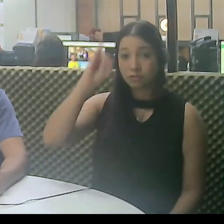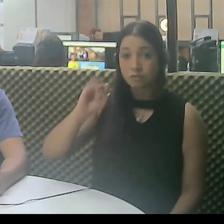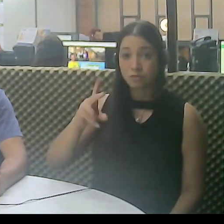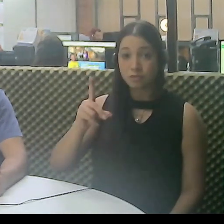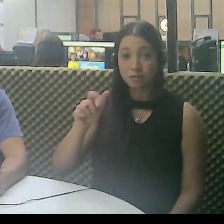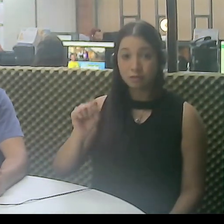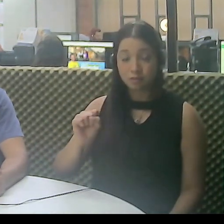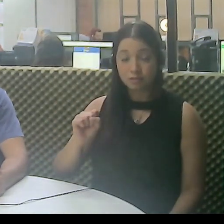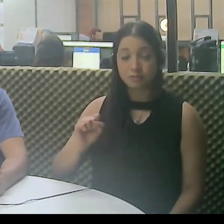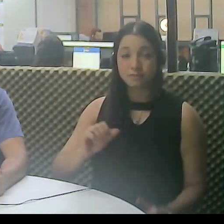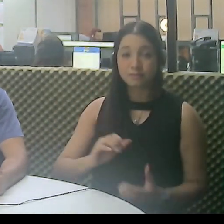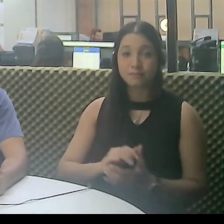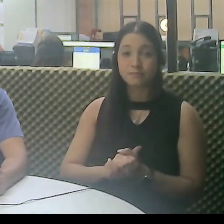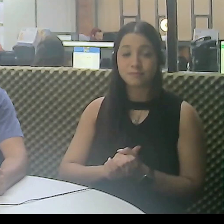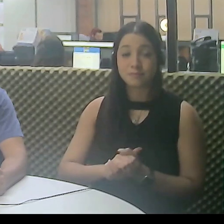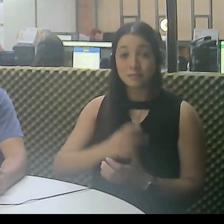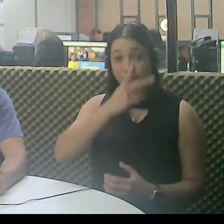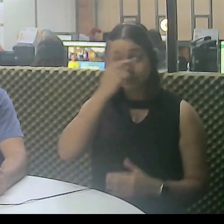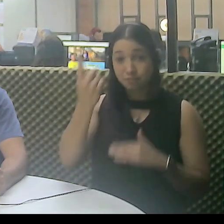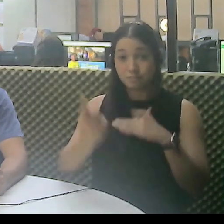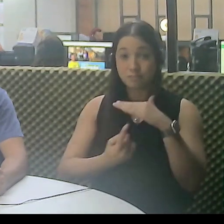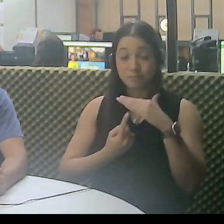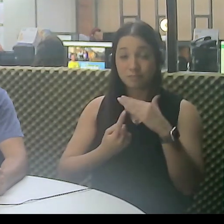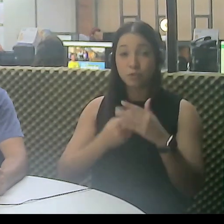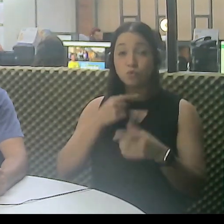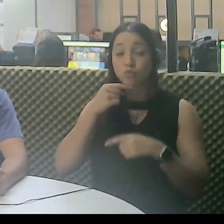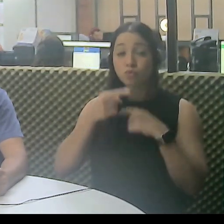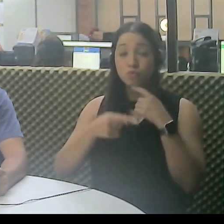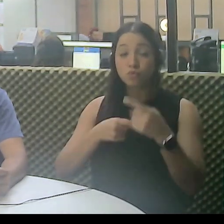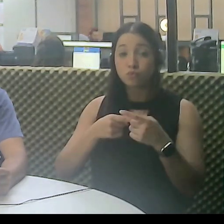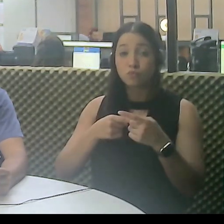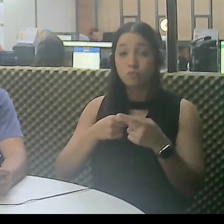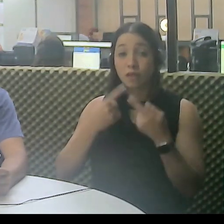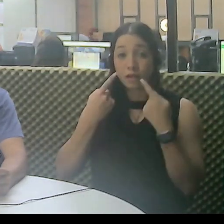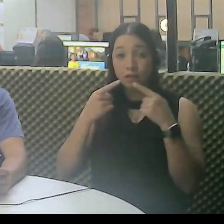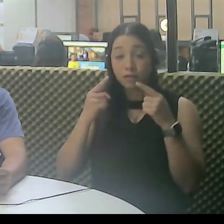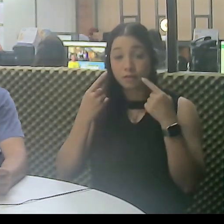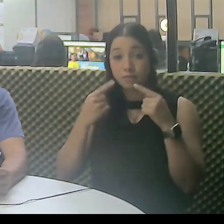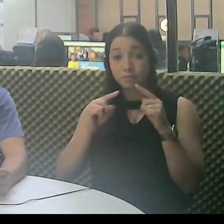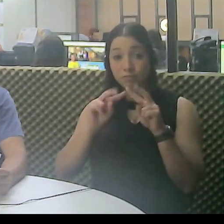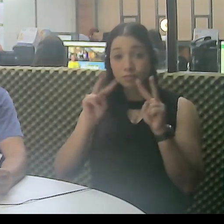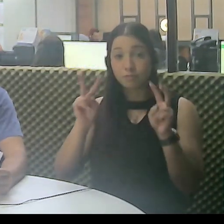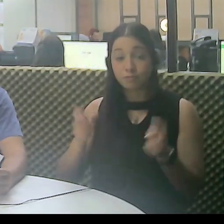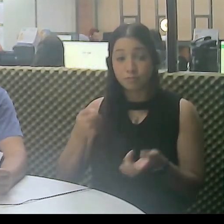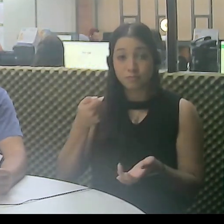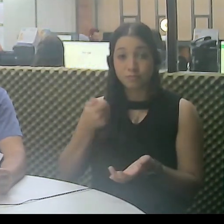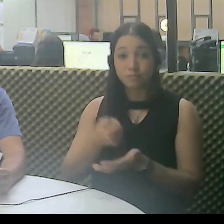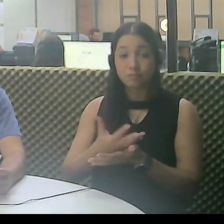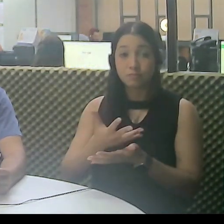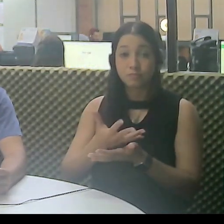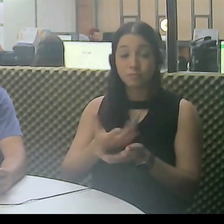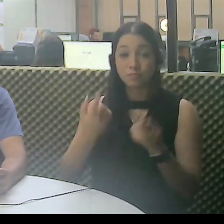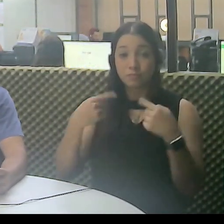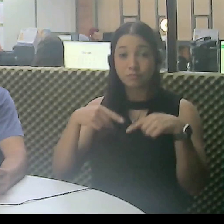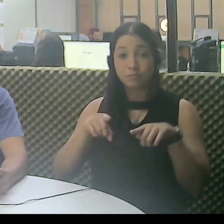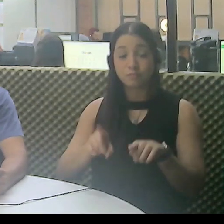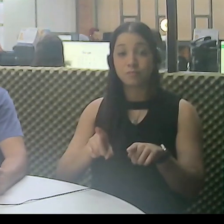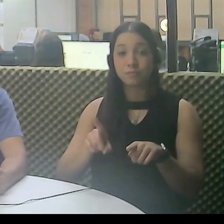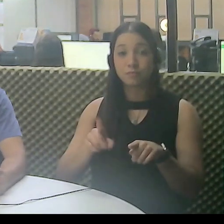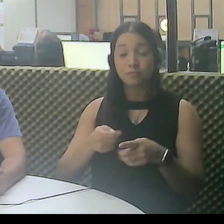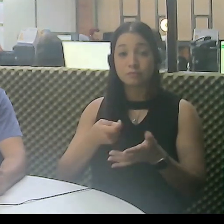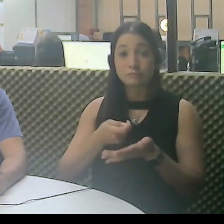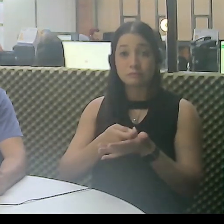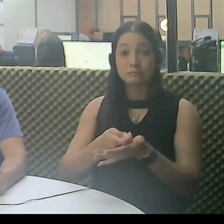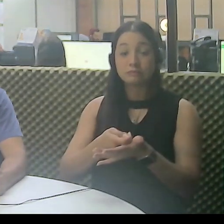Presidente Roosevelt. Os consumidores podem sanar dúvidas, abrir reclamações relacionadas a compras, empréstimos,